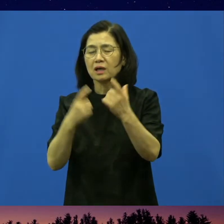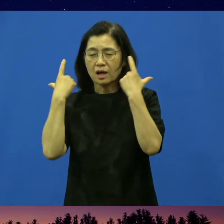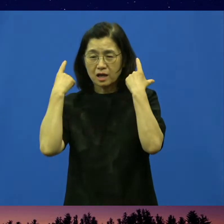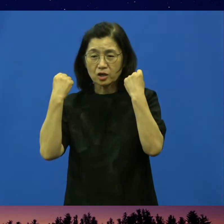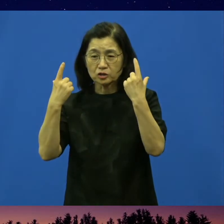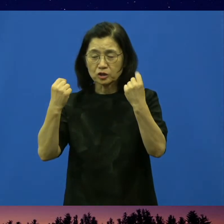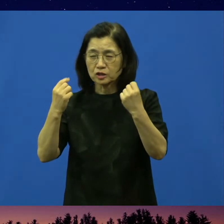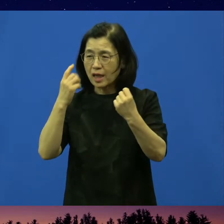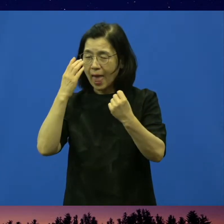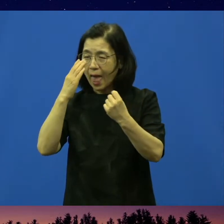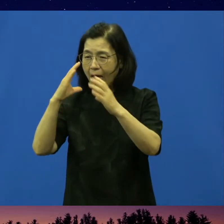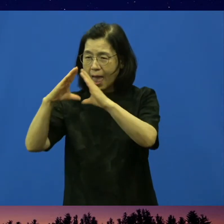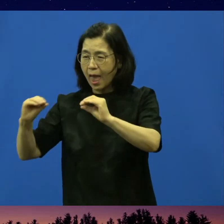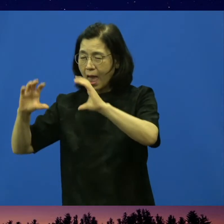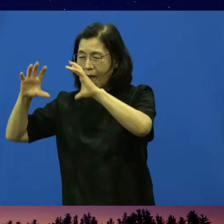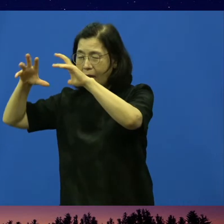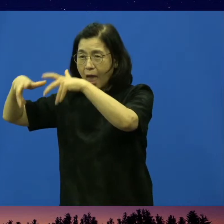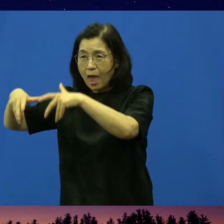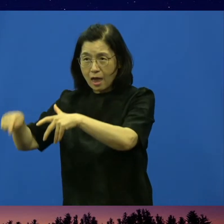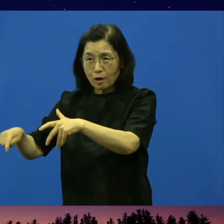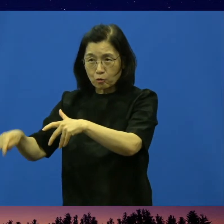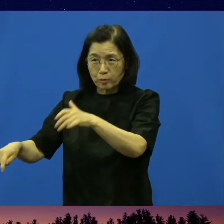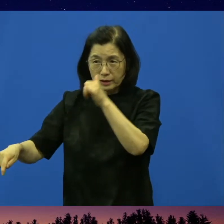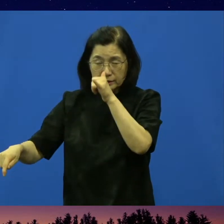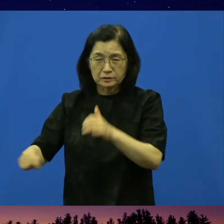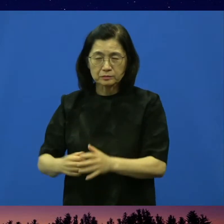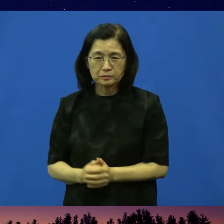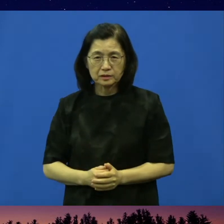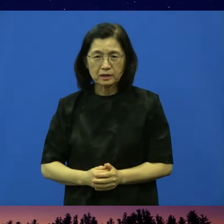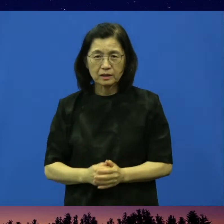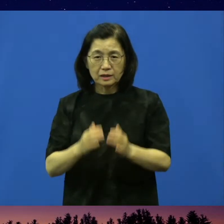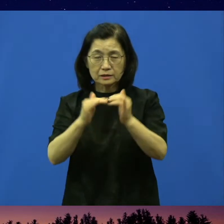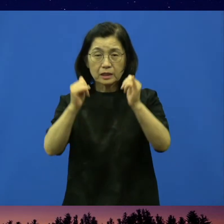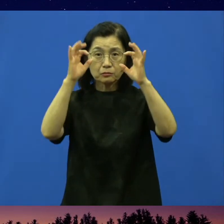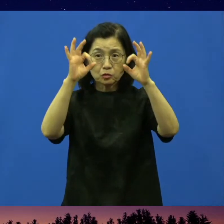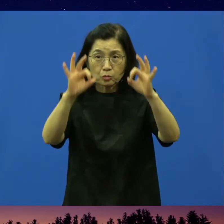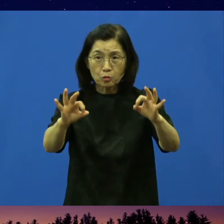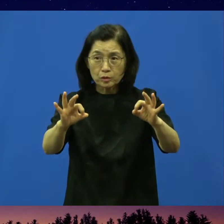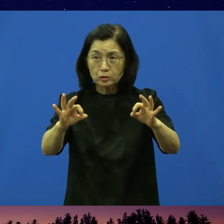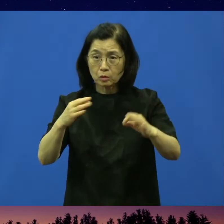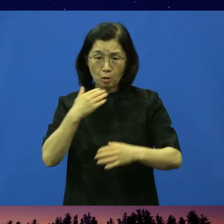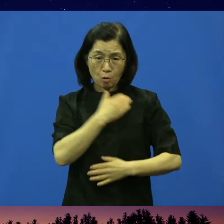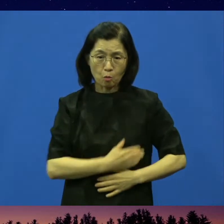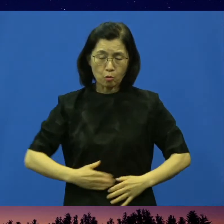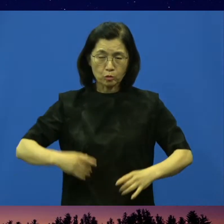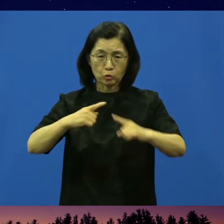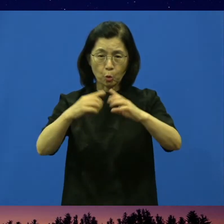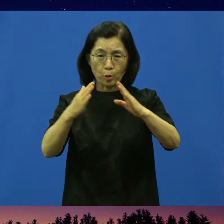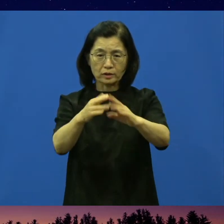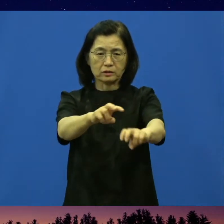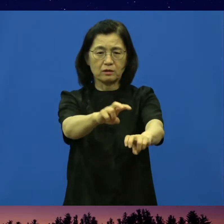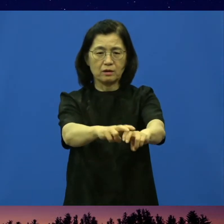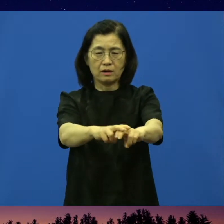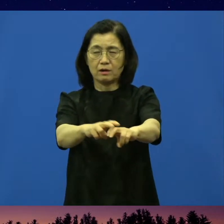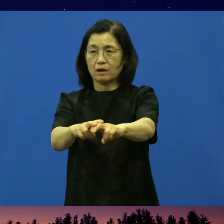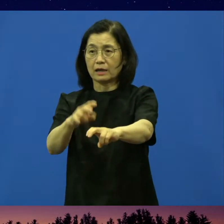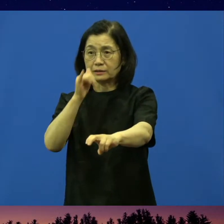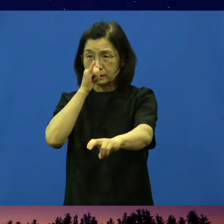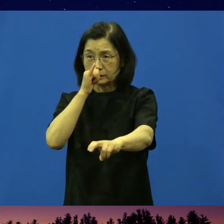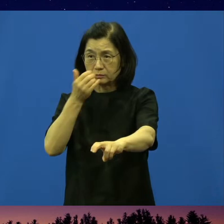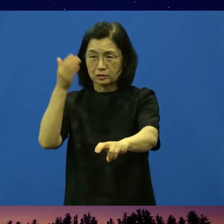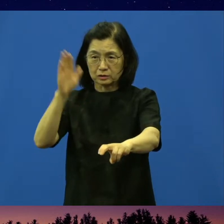여러분 우리가 신앙생활을 하면서도 여전히 몸은 교회에 왔는데 마음은 지금 세상에 있는 거예요. 세상에 대한 미련이 있는